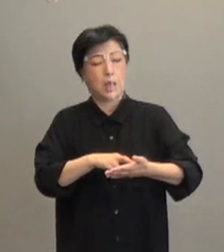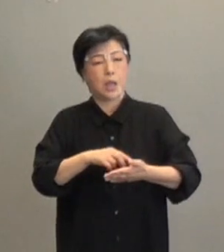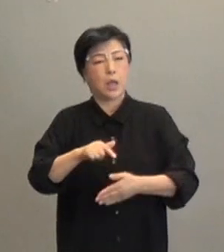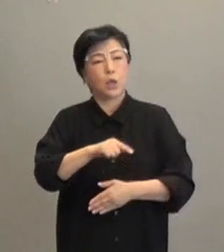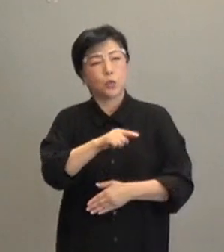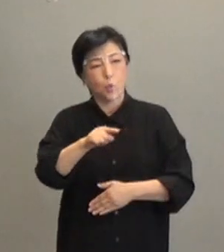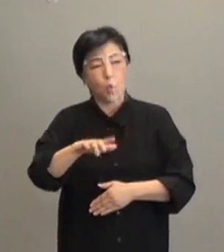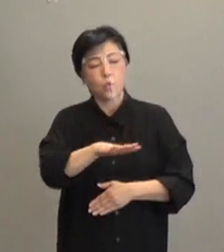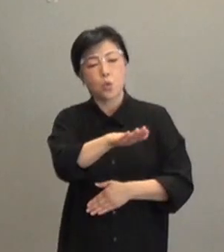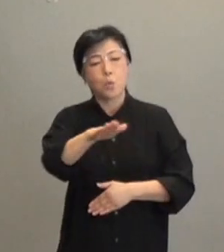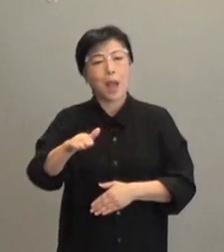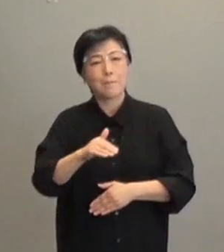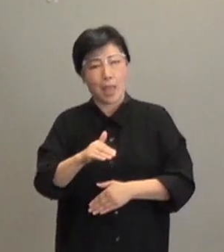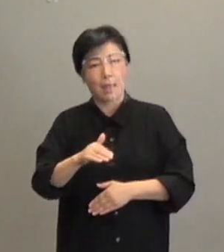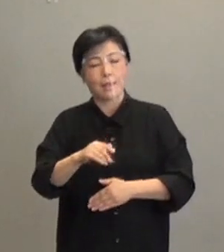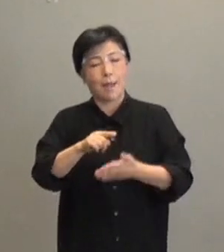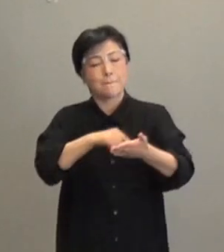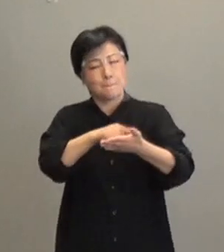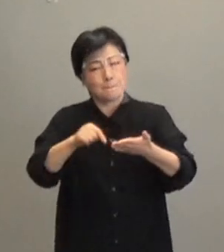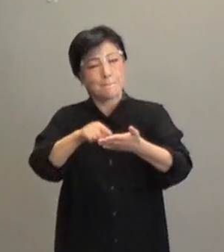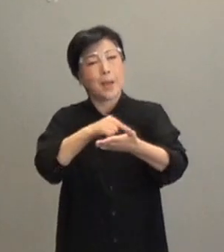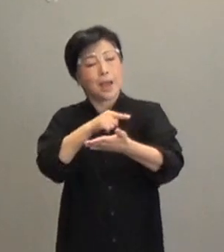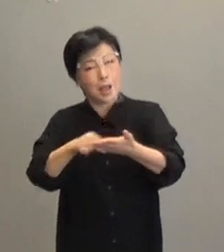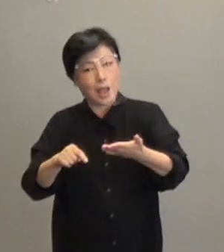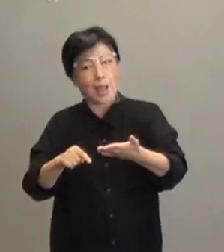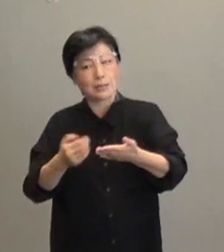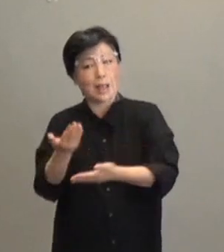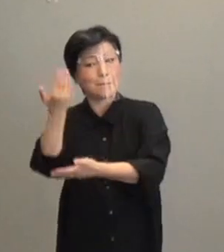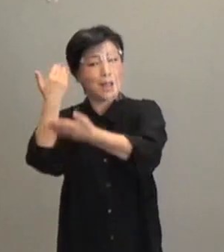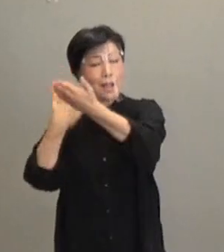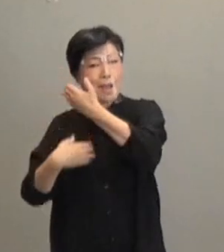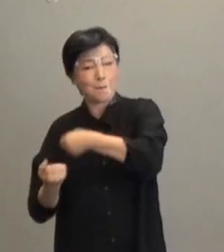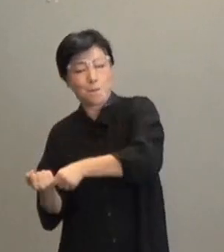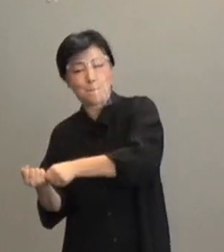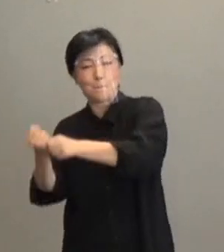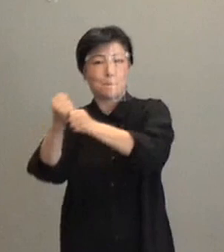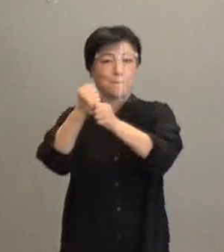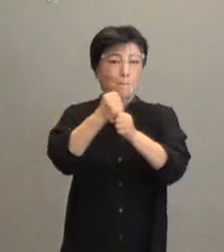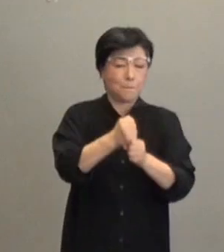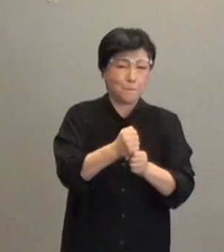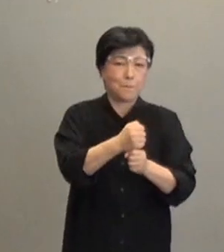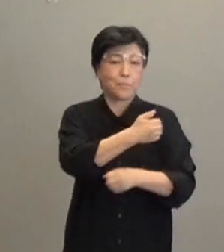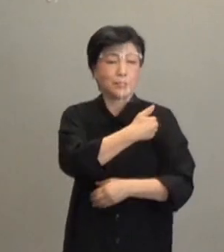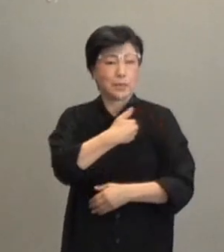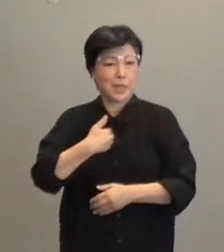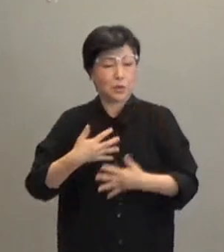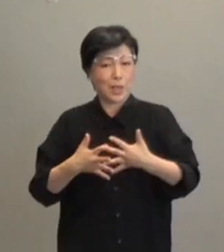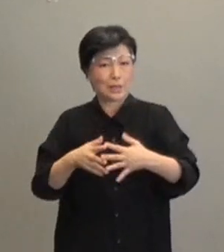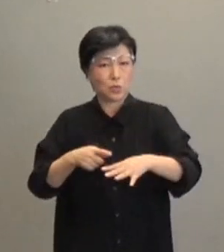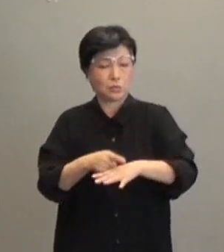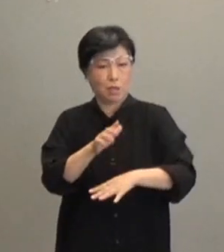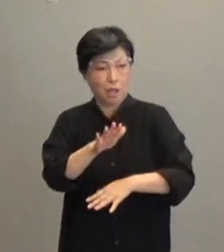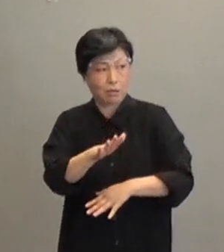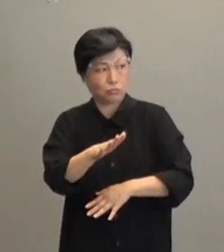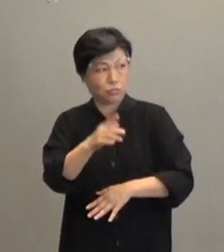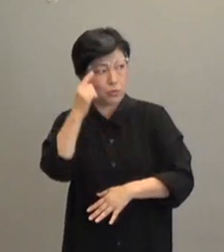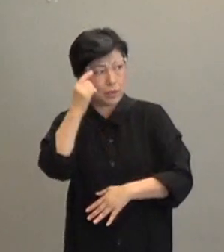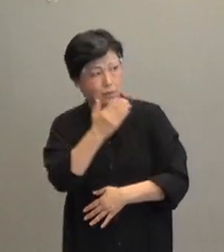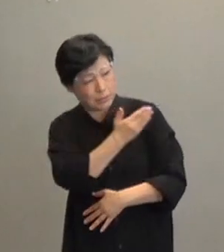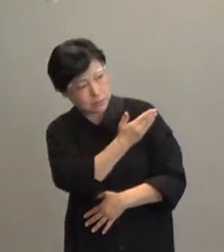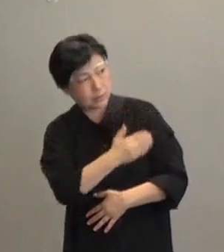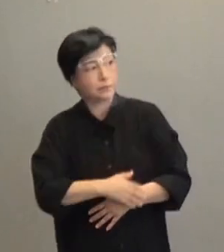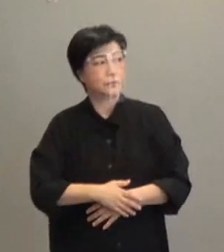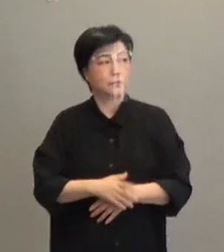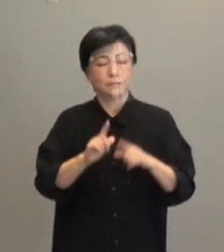されていけば徐々にいわゆる元通りの生活っていうものに戻る可能性があるというふうに捉えてらっしゃるんでし